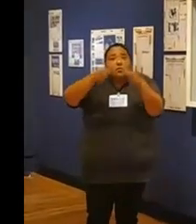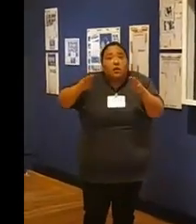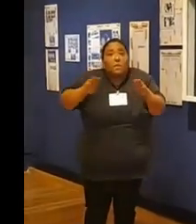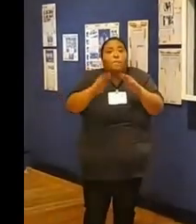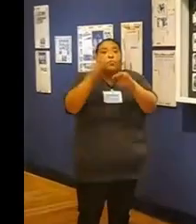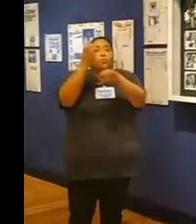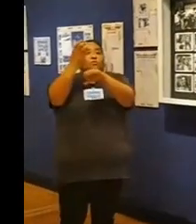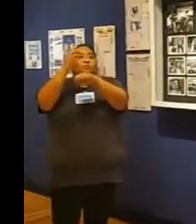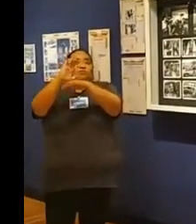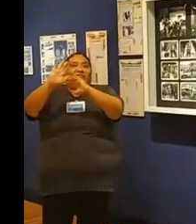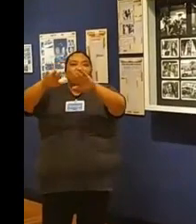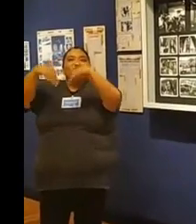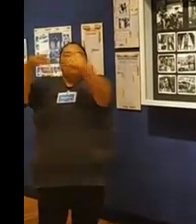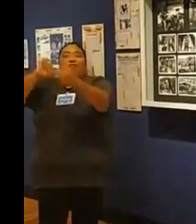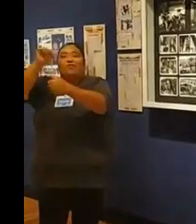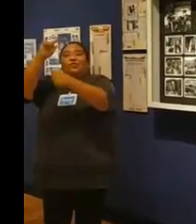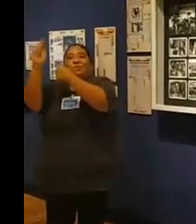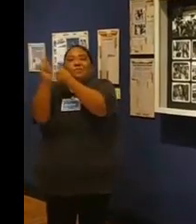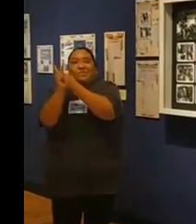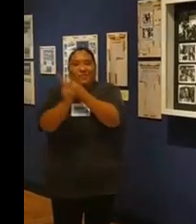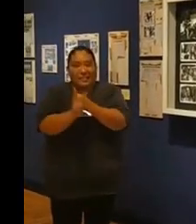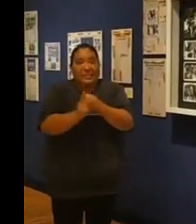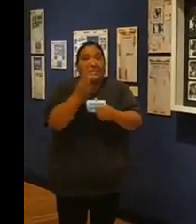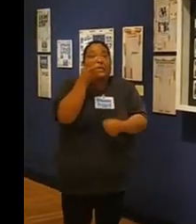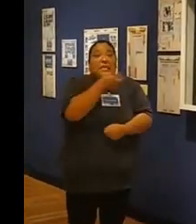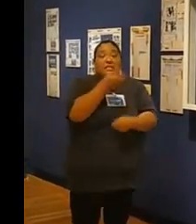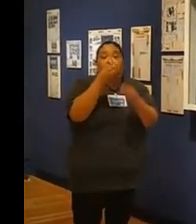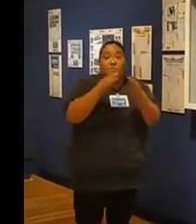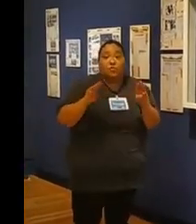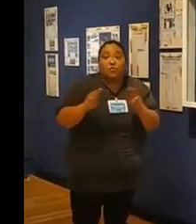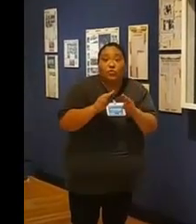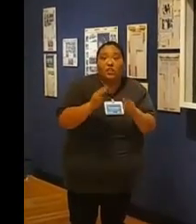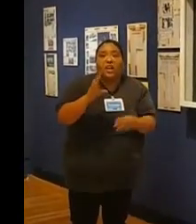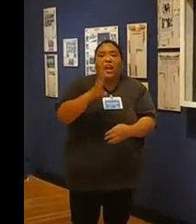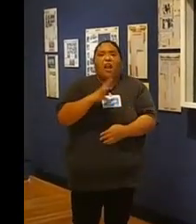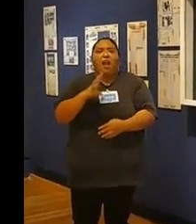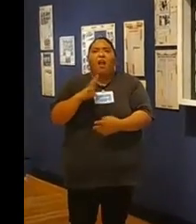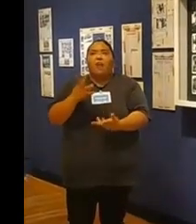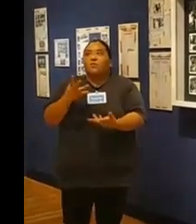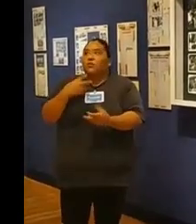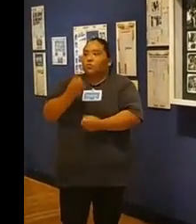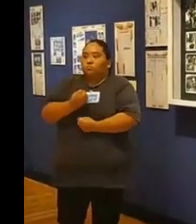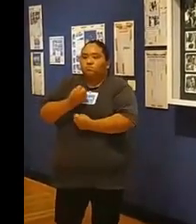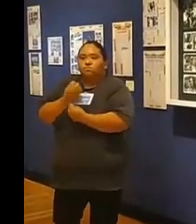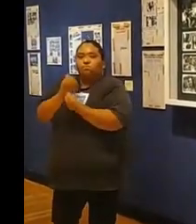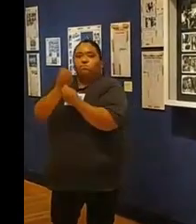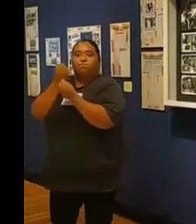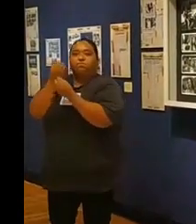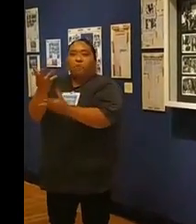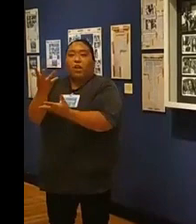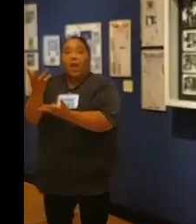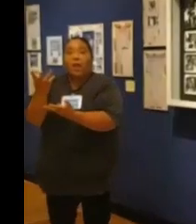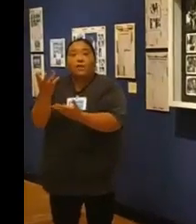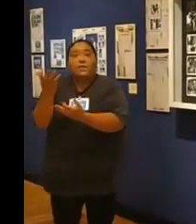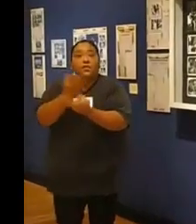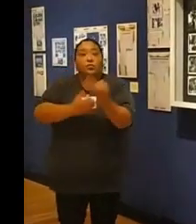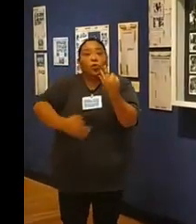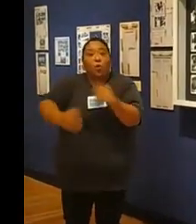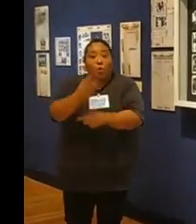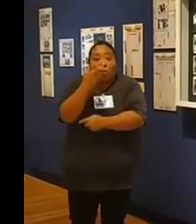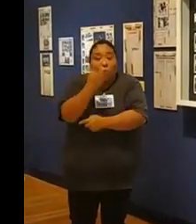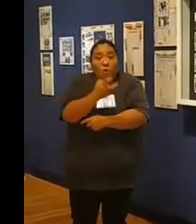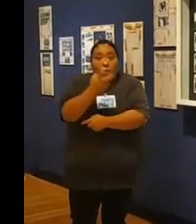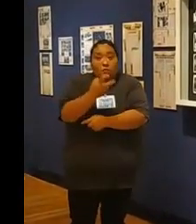extranjera, esta música extranjera que llega a tener esta motivación, esta protesta. Por eso es que me